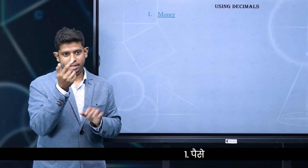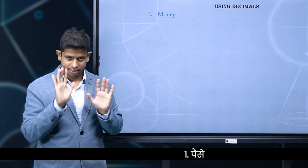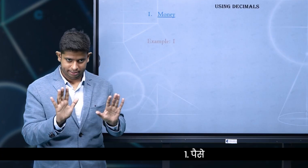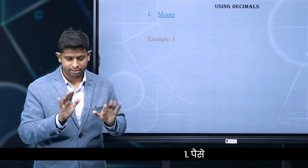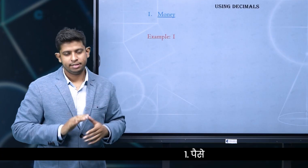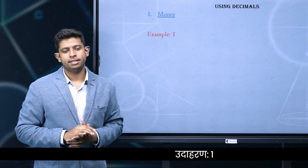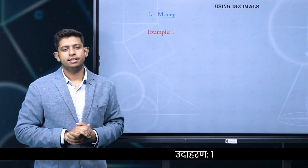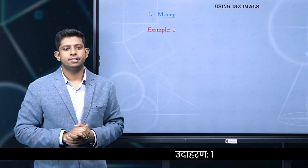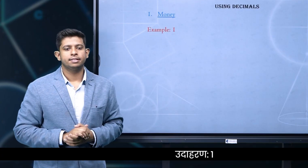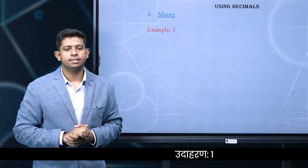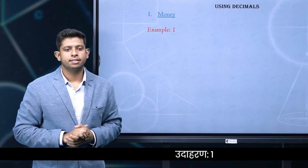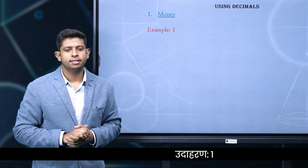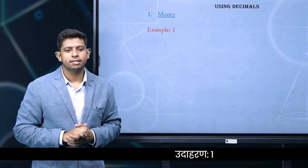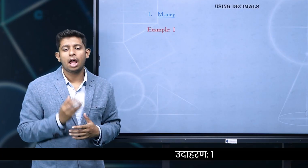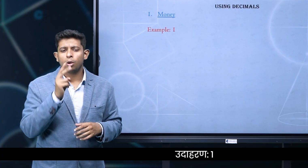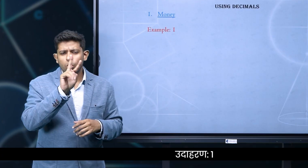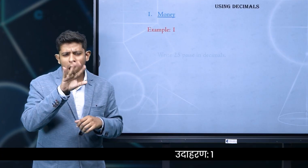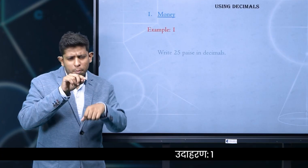पैसे. उदाहरण 1.